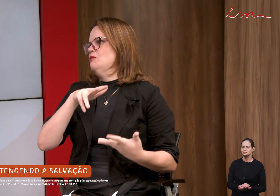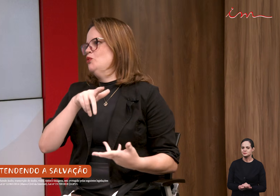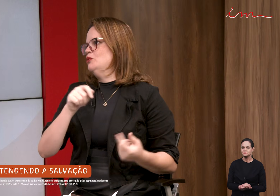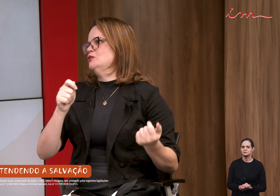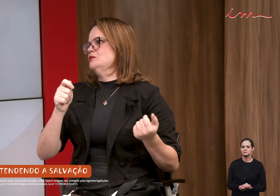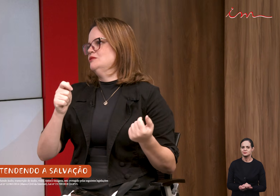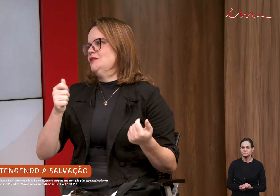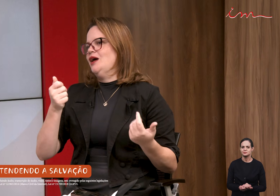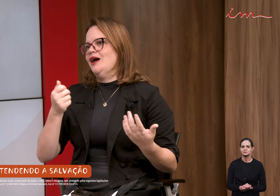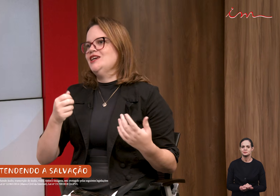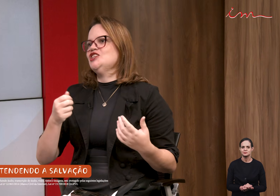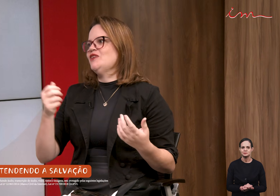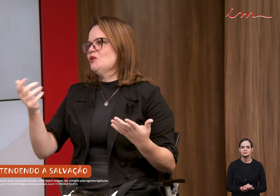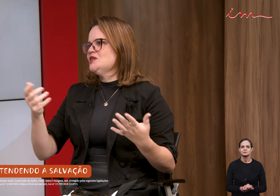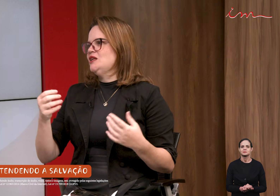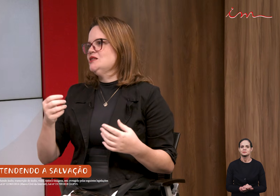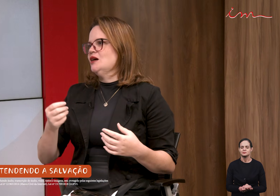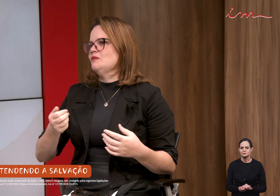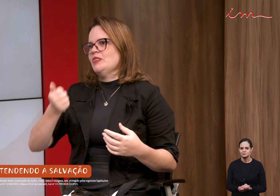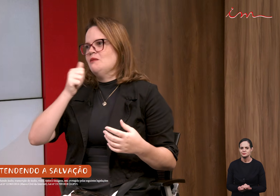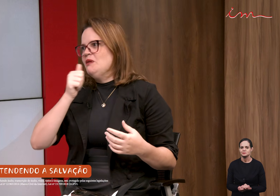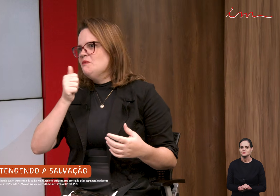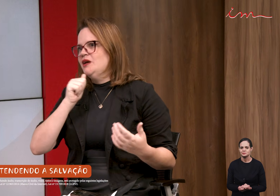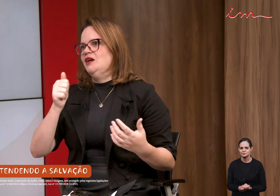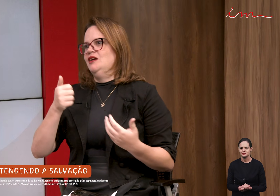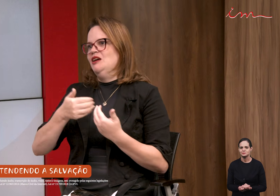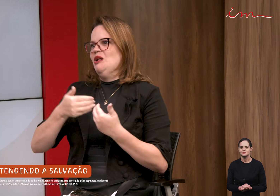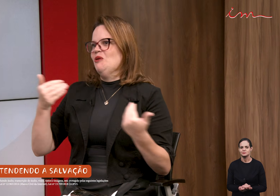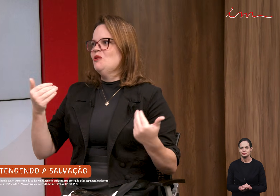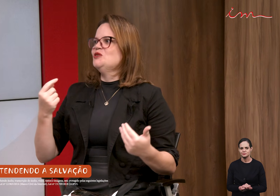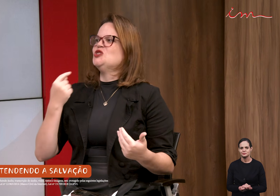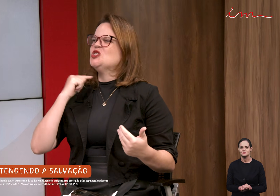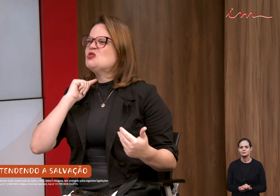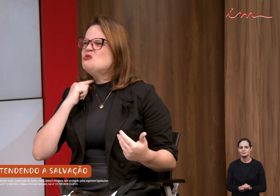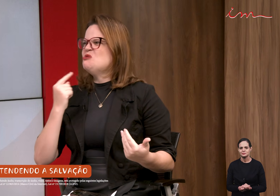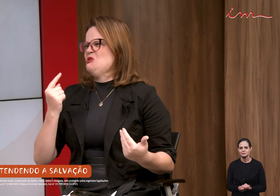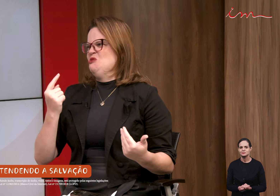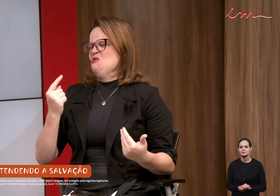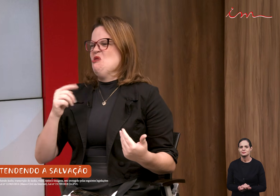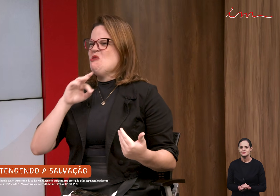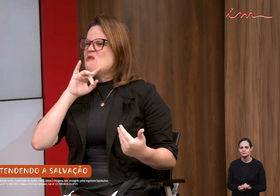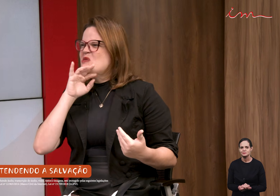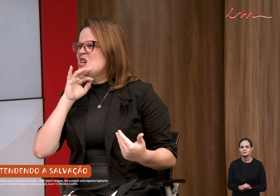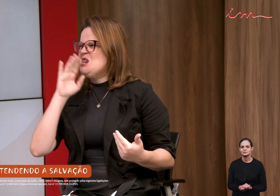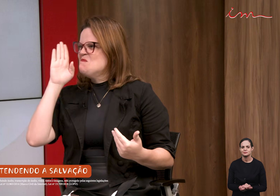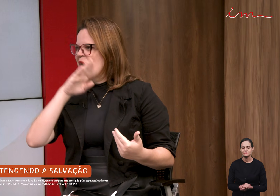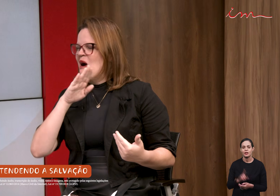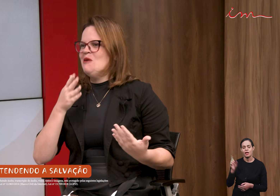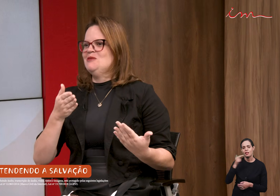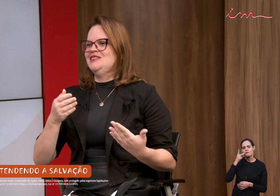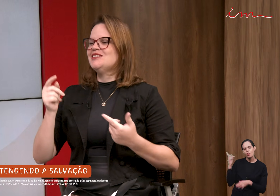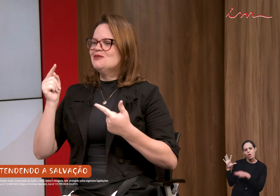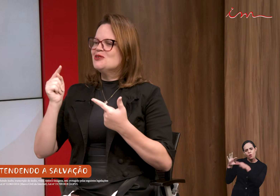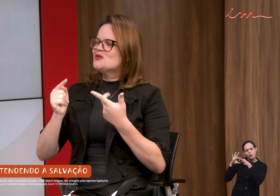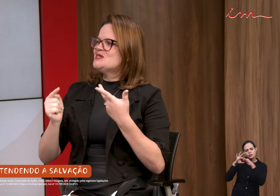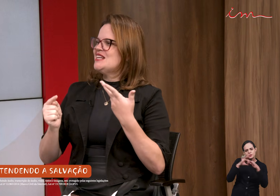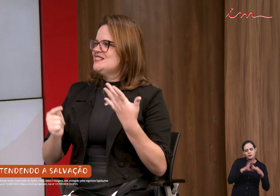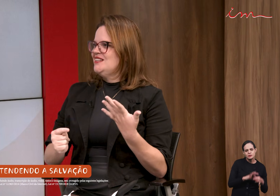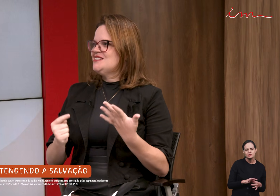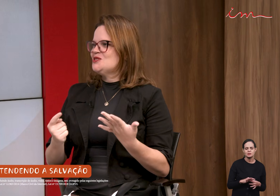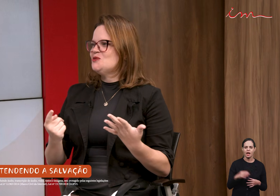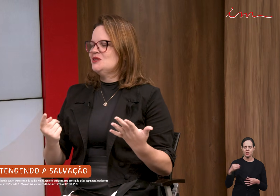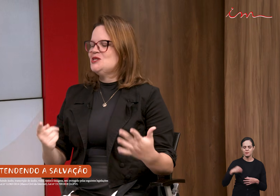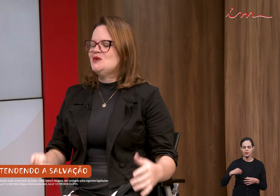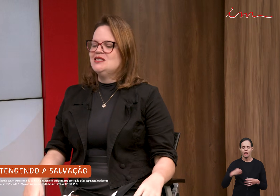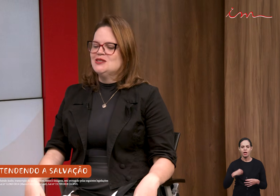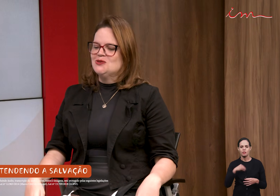diversão, mundo, né? Aí a gente vai contextualizando. Sim. Beber, longe, sujo, ruim, mal. Então, nós vamos